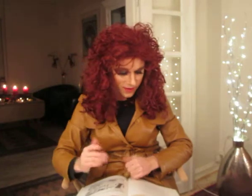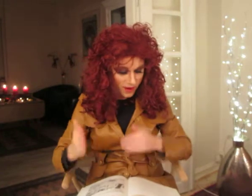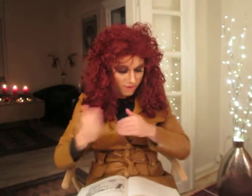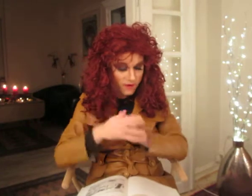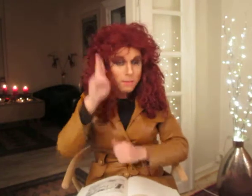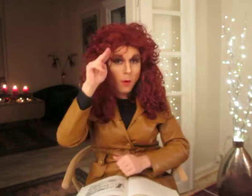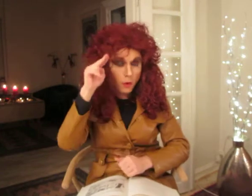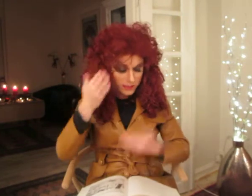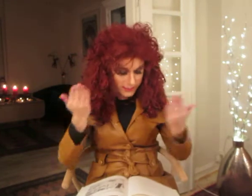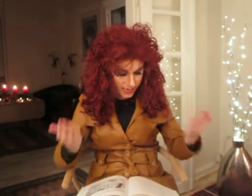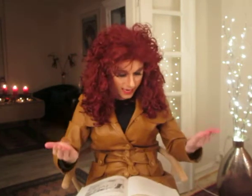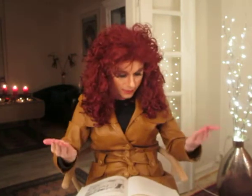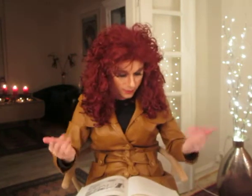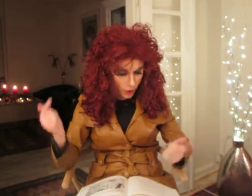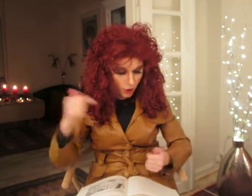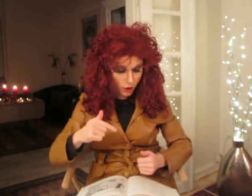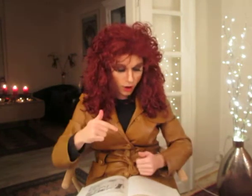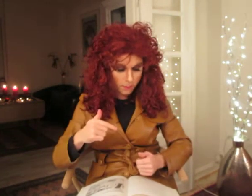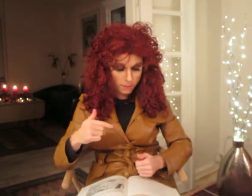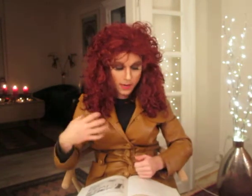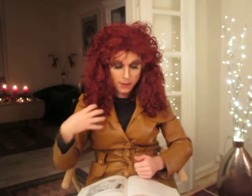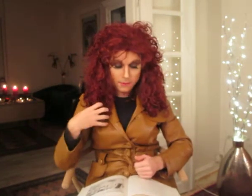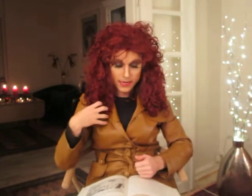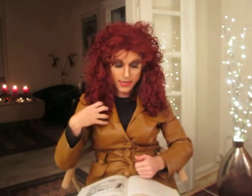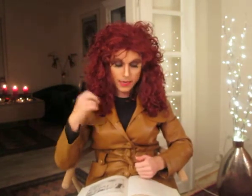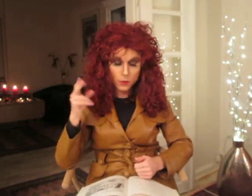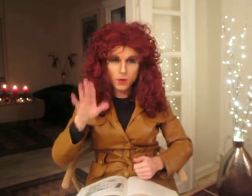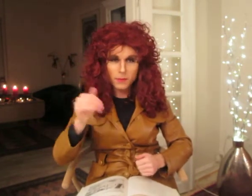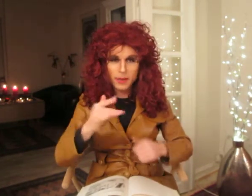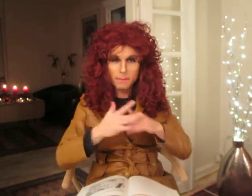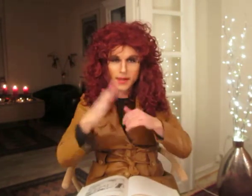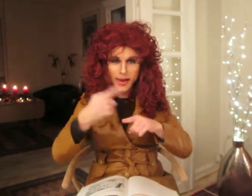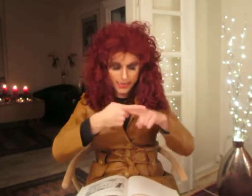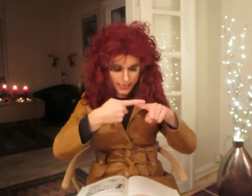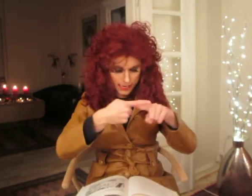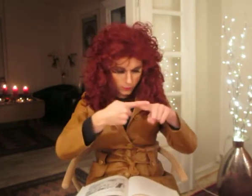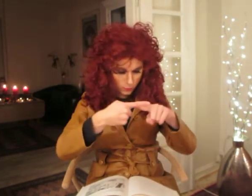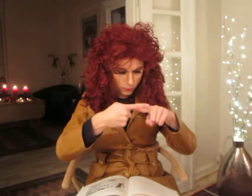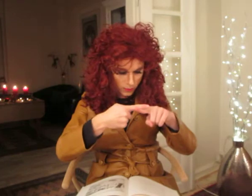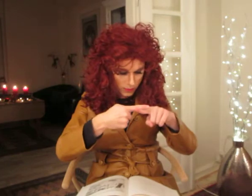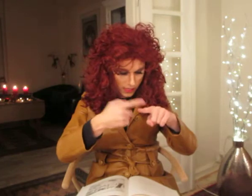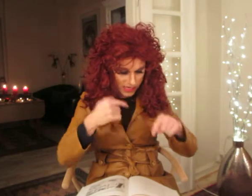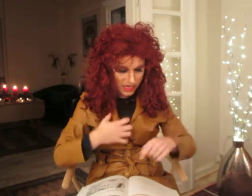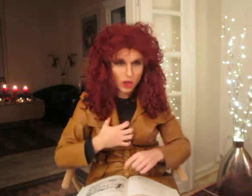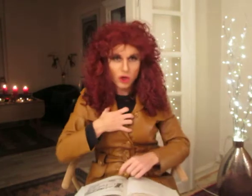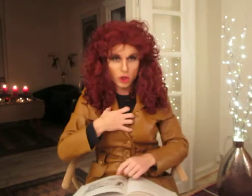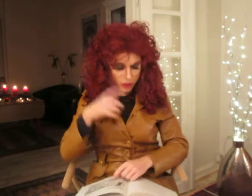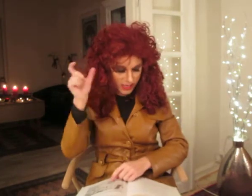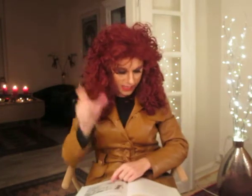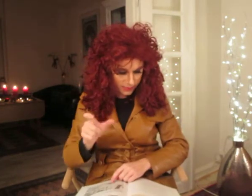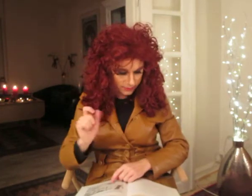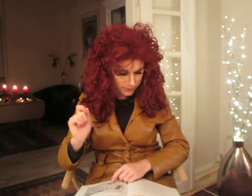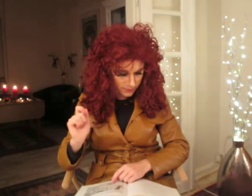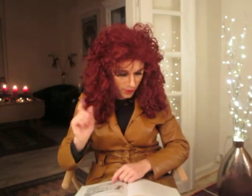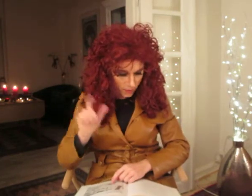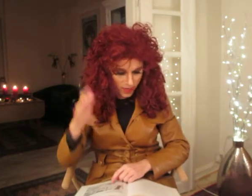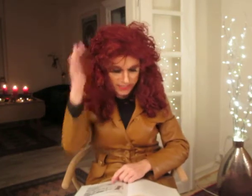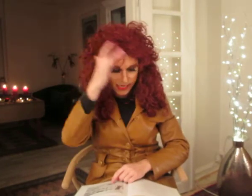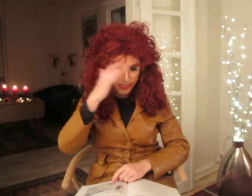Ved morgens dag! Kom pigen ud med den blanke kliv! Der gøds han! Var han tænke!